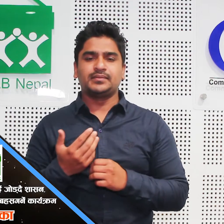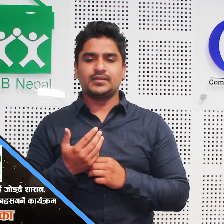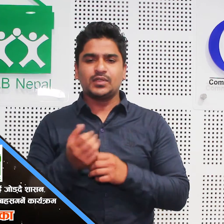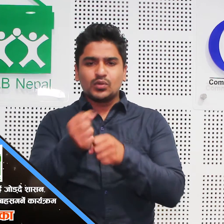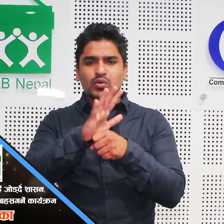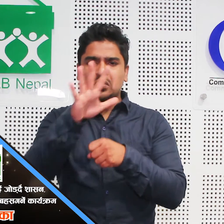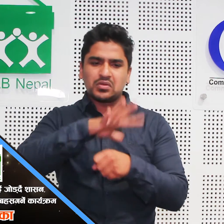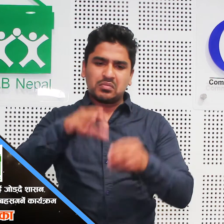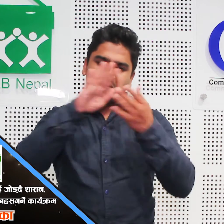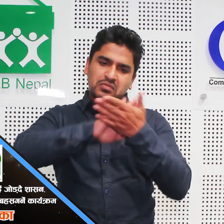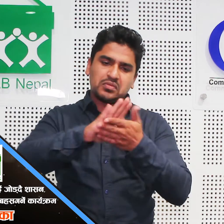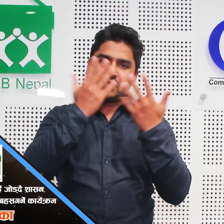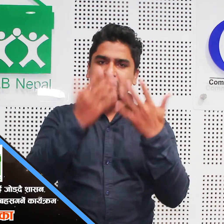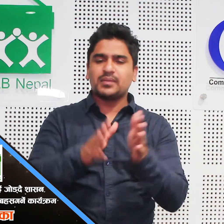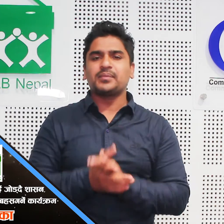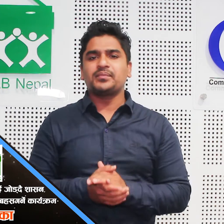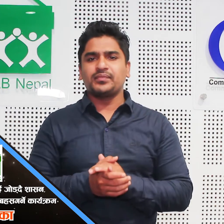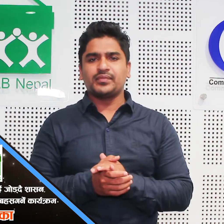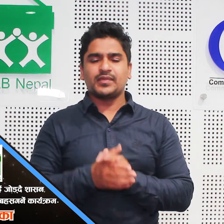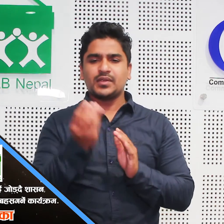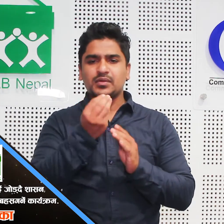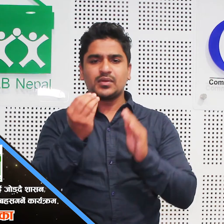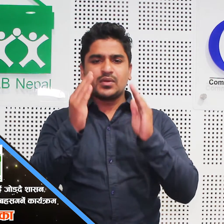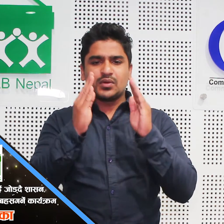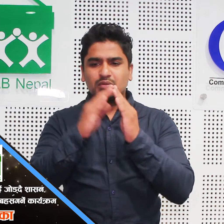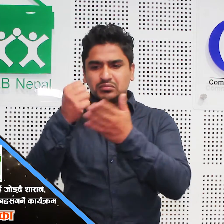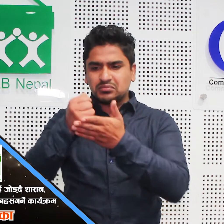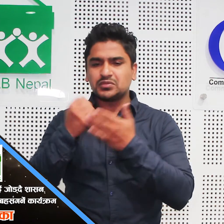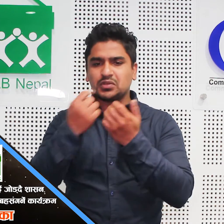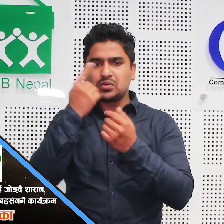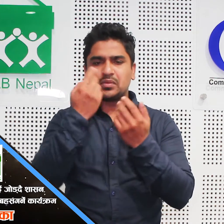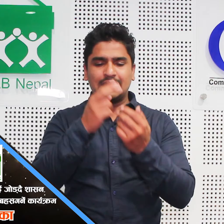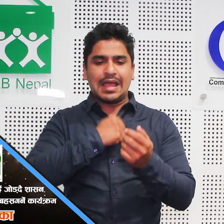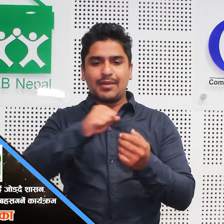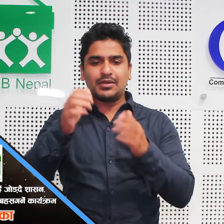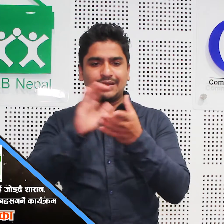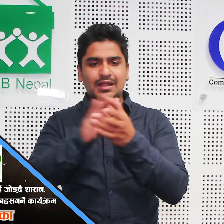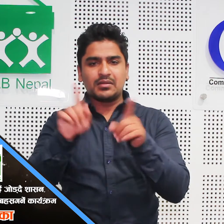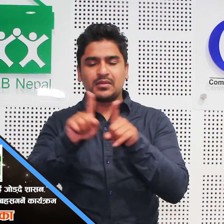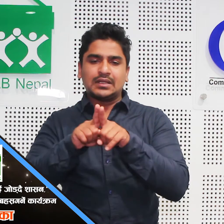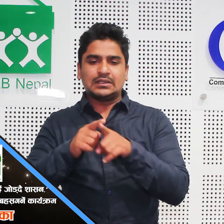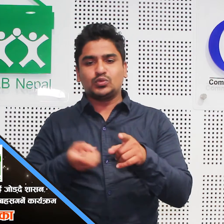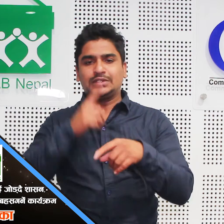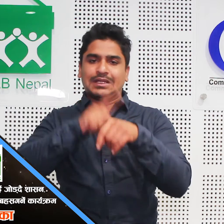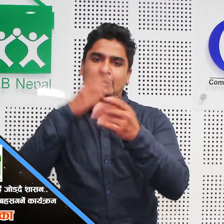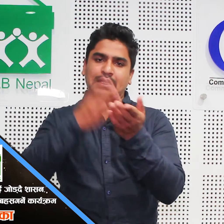कोरोनाले सबै सिद्ध्याइदिइहाल्यो, यसो भर्थे गर्ने कोही भइदिए पो, आफन्तको साथ पनि हाँसी खुसी हुँदा मात्रै हुने रहेछ.